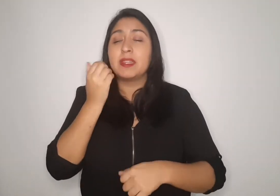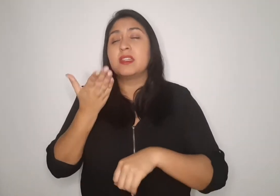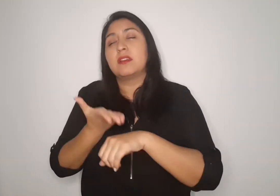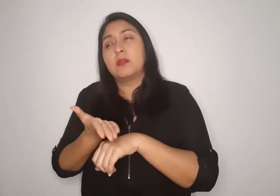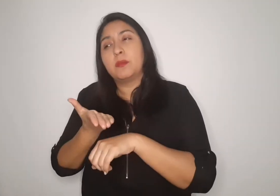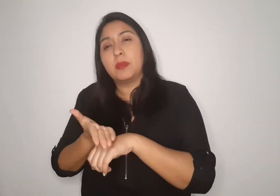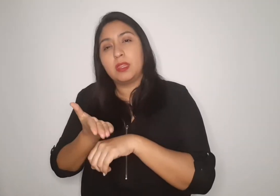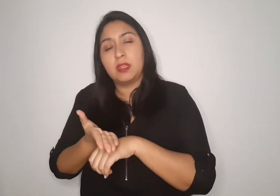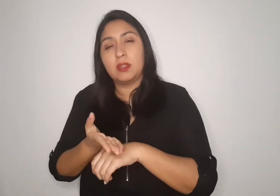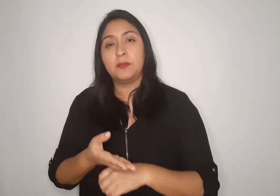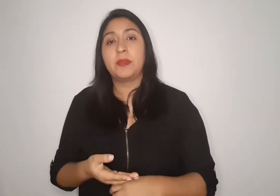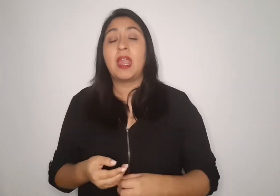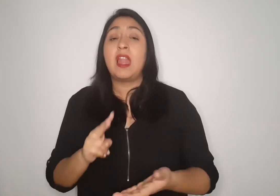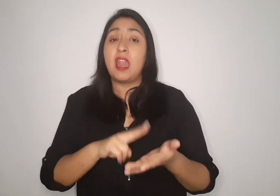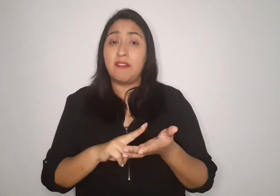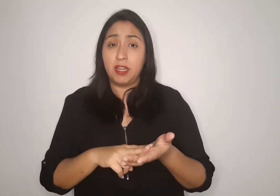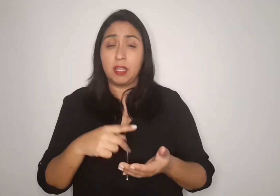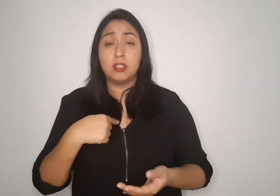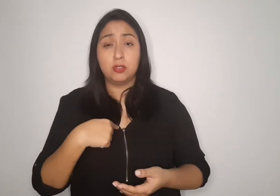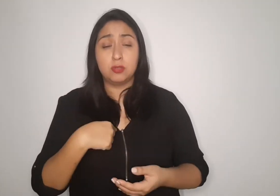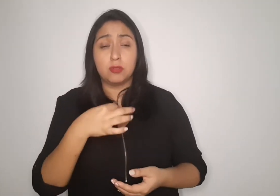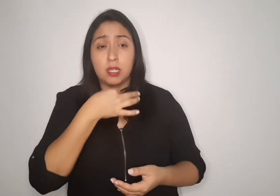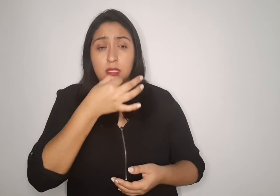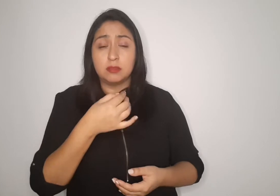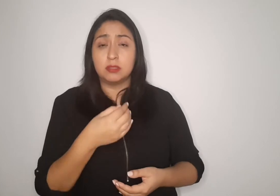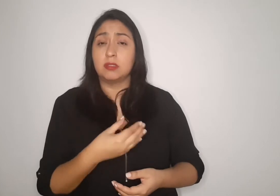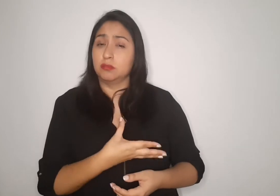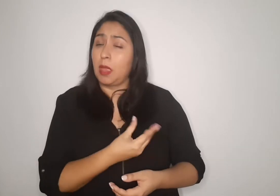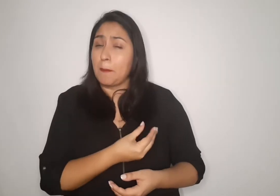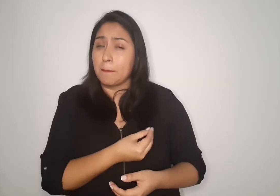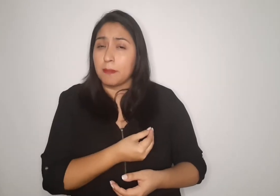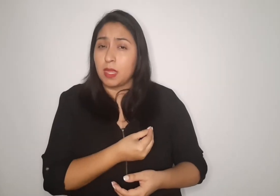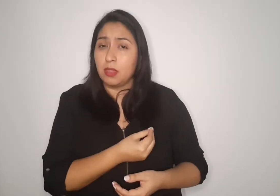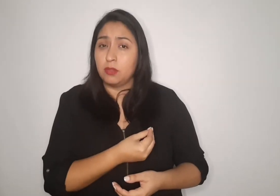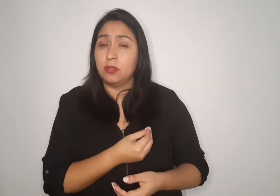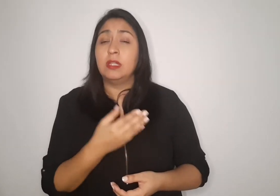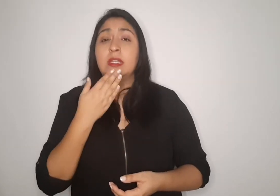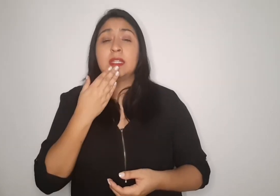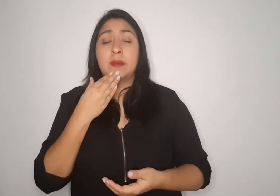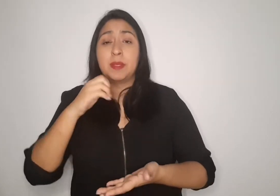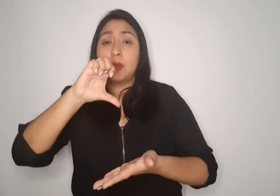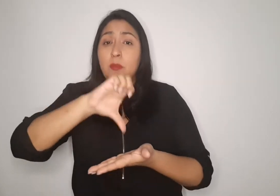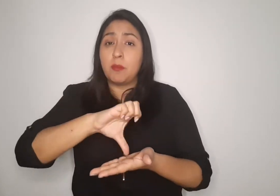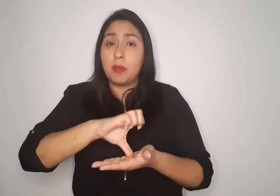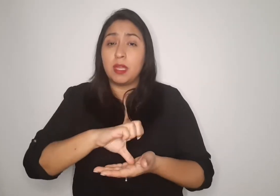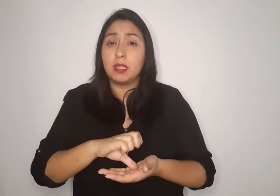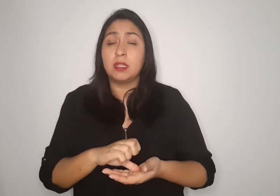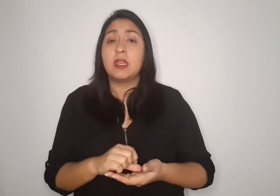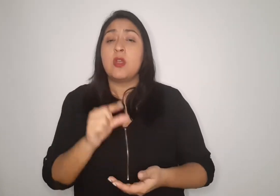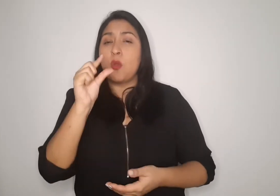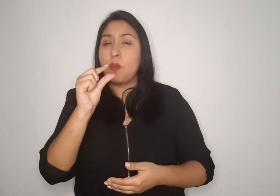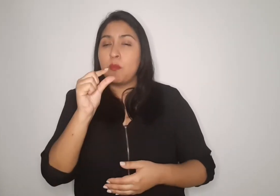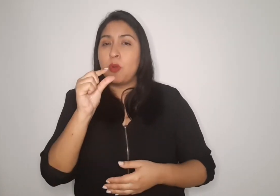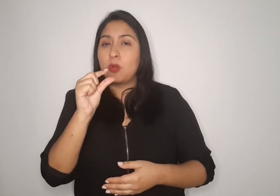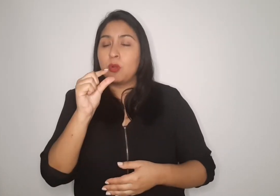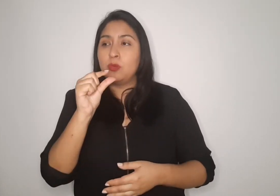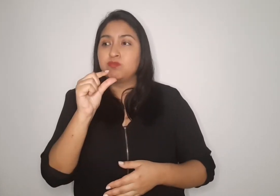tenía mucho susto, porque también estamos en un país, digamos, hay que decirlo, un poco atrasado en eso también, de